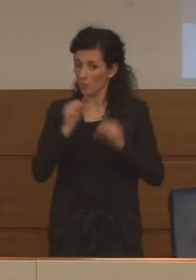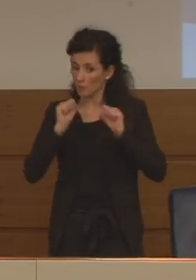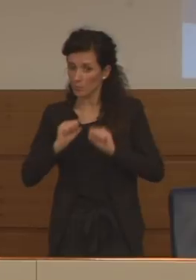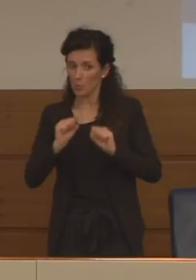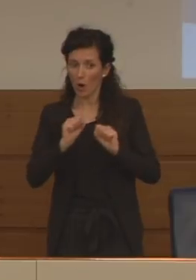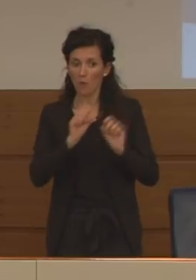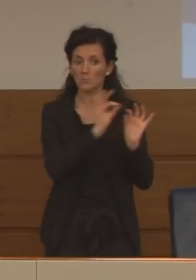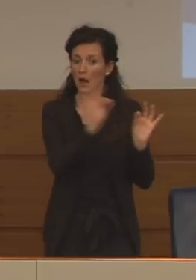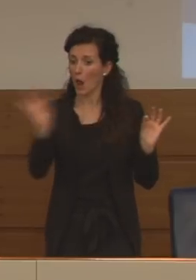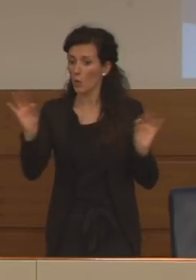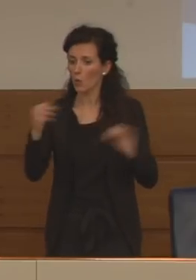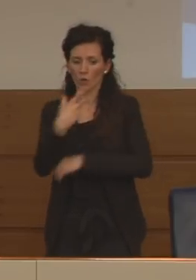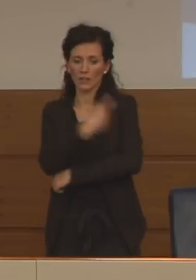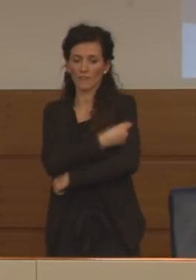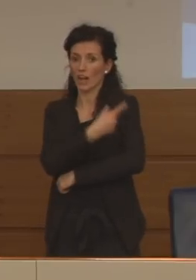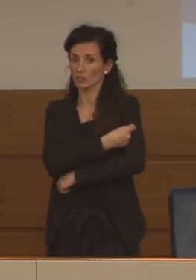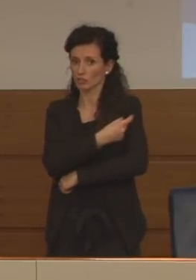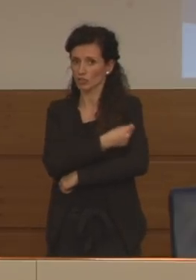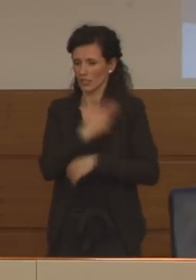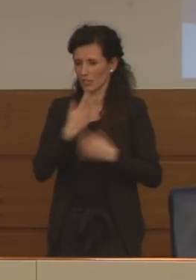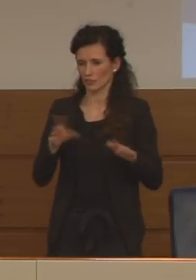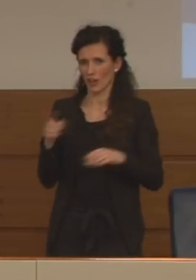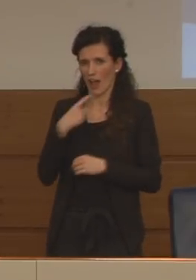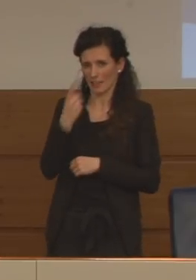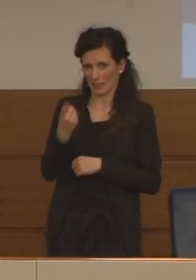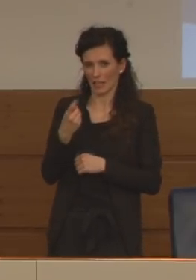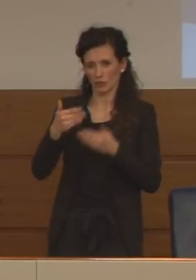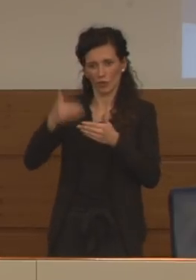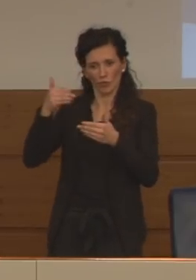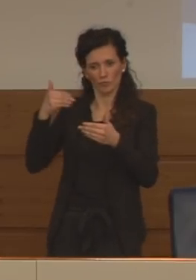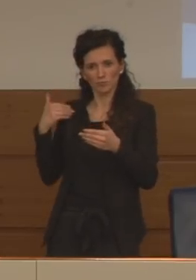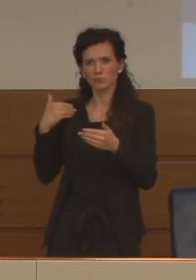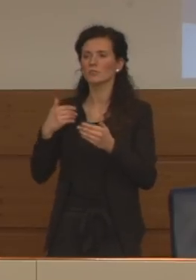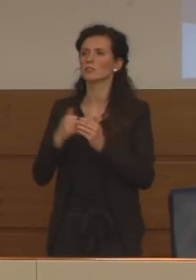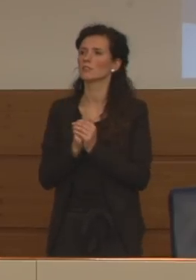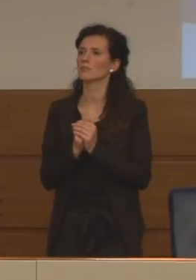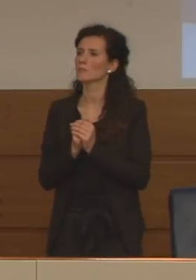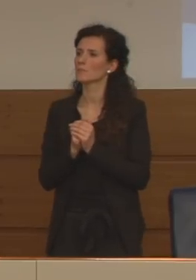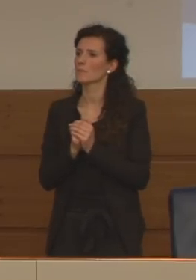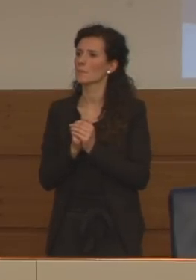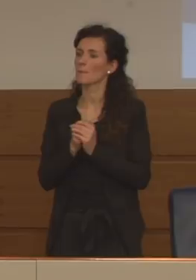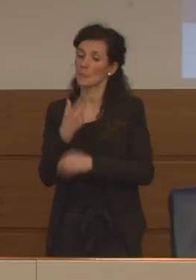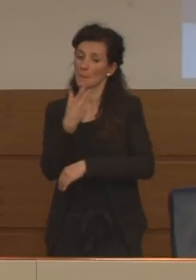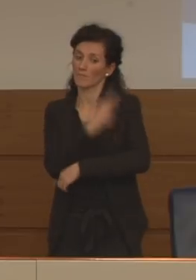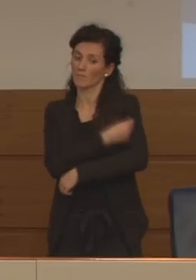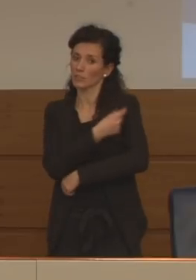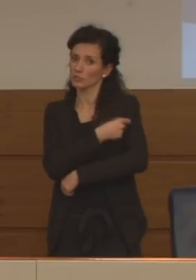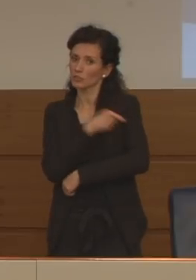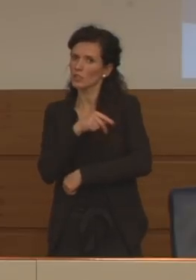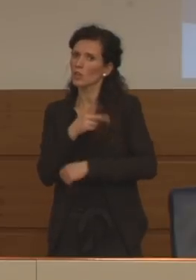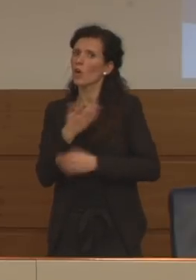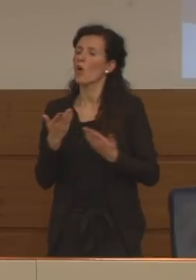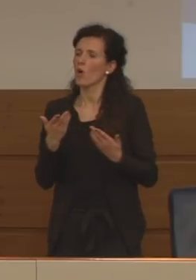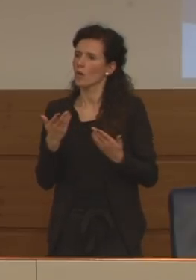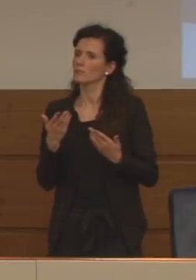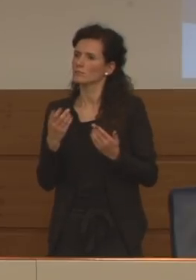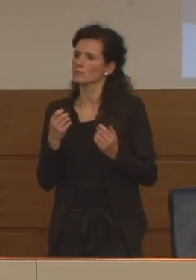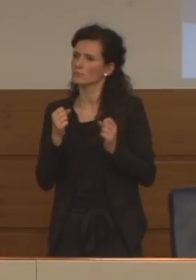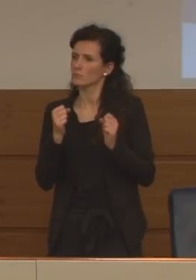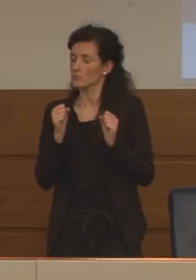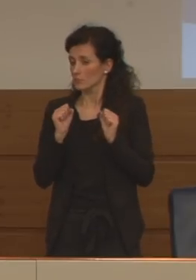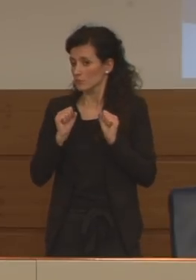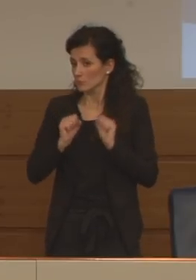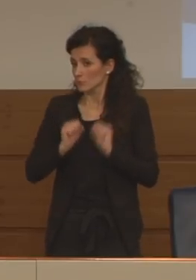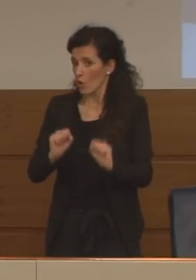sono stati definiti più volte anche da lei hanno qualche potenzialità per una